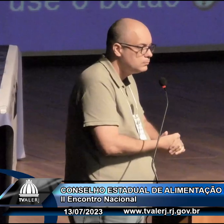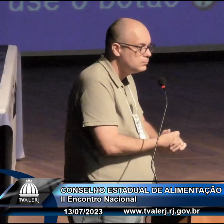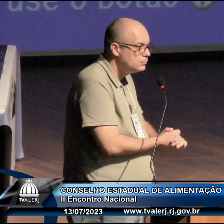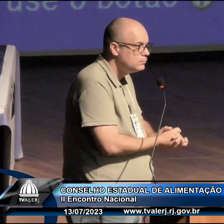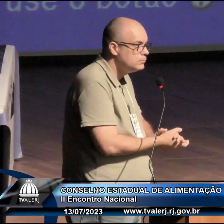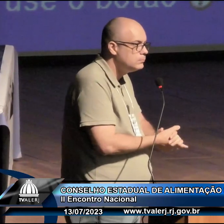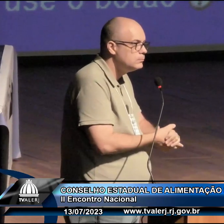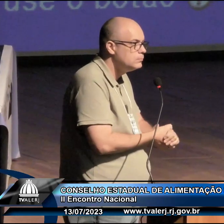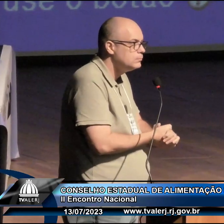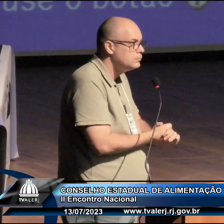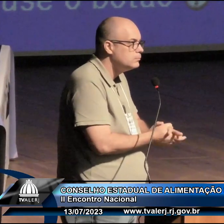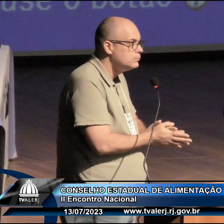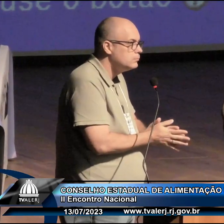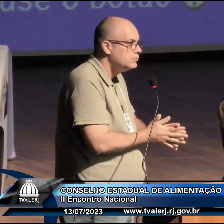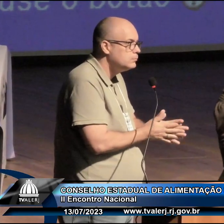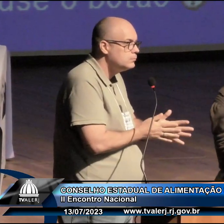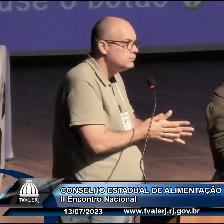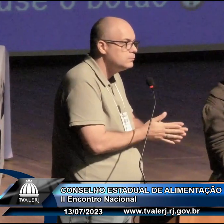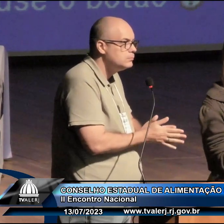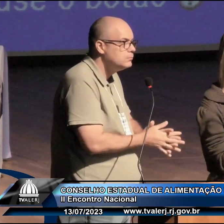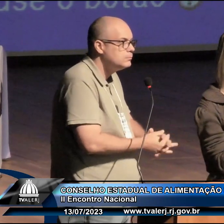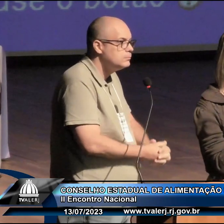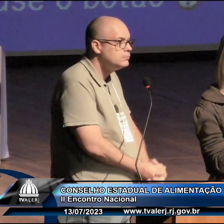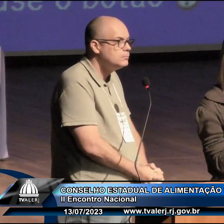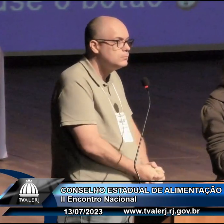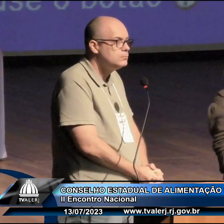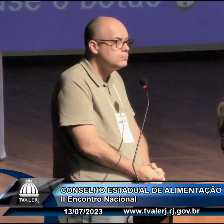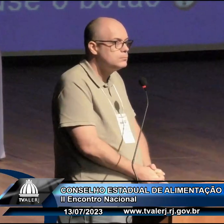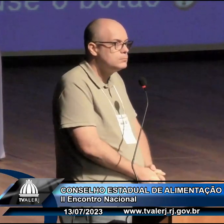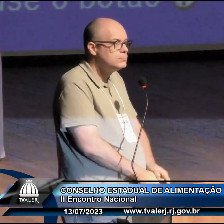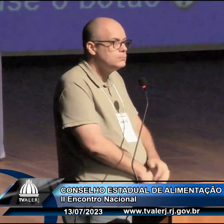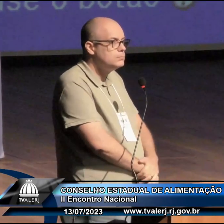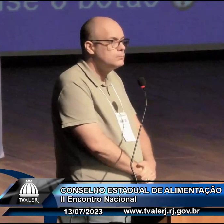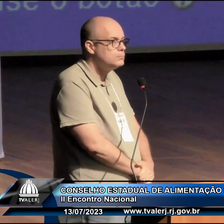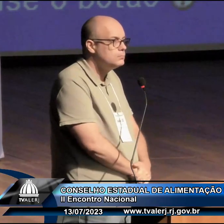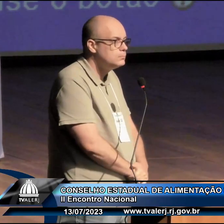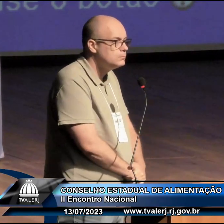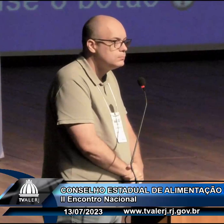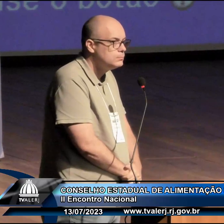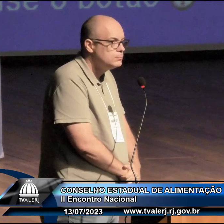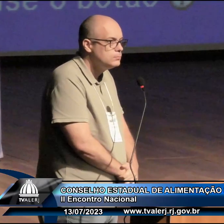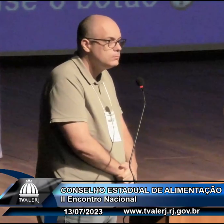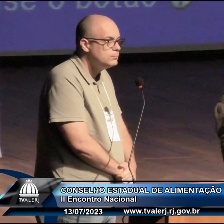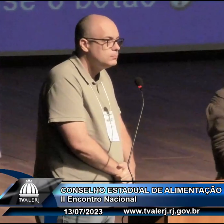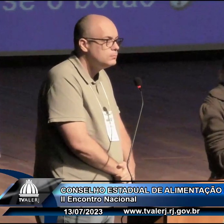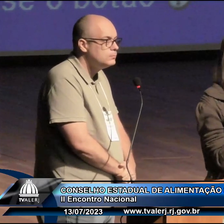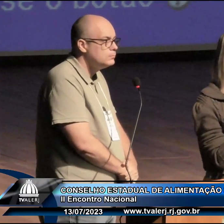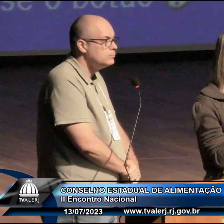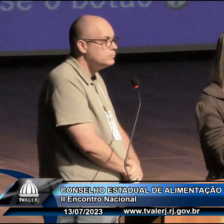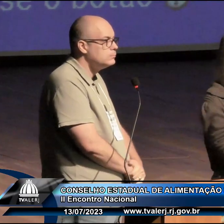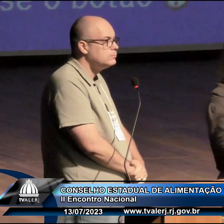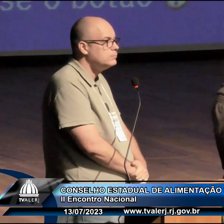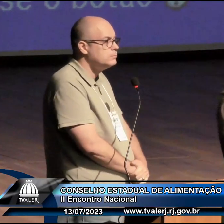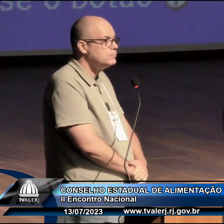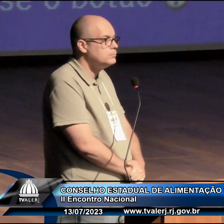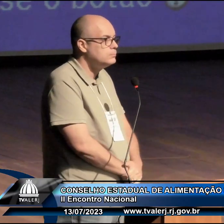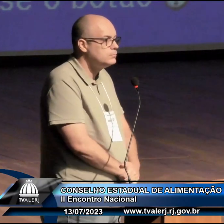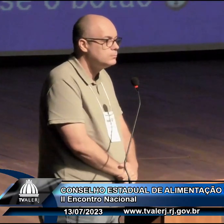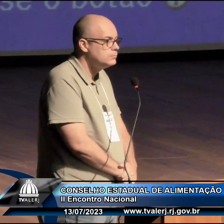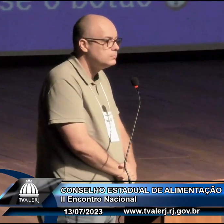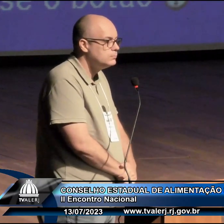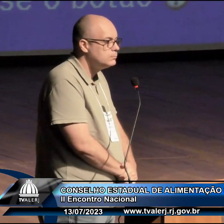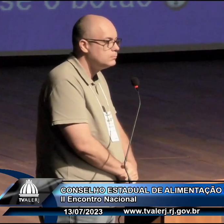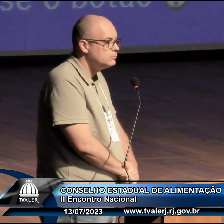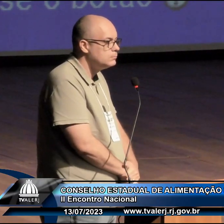Yan requer uma ação participativa dos indivíduos ela é uma construção coletiva né E ela requer uma ação